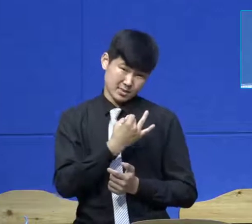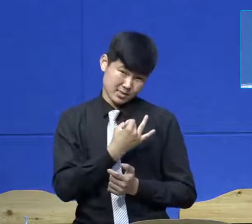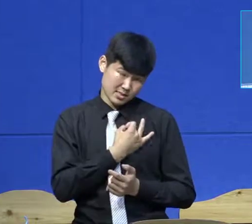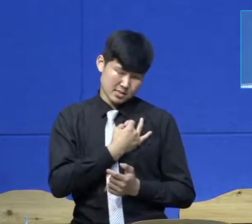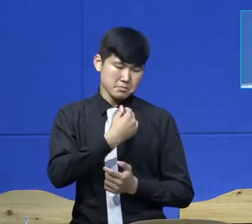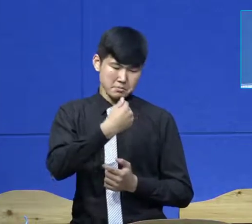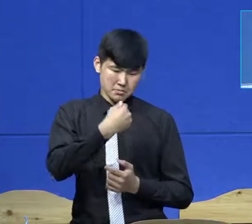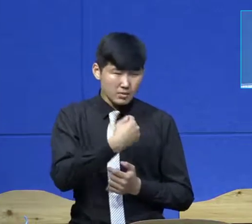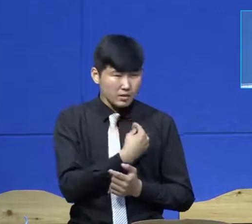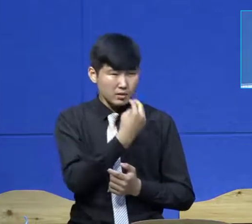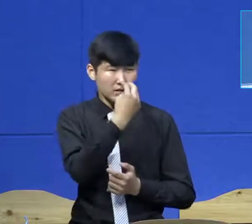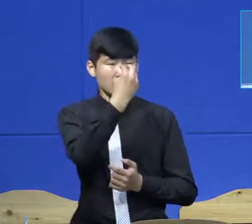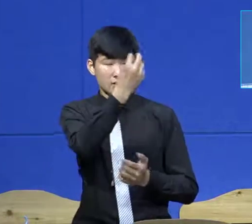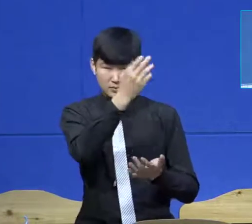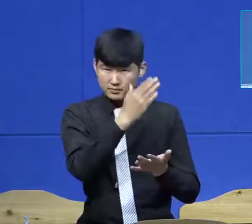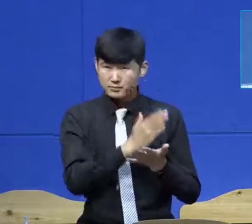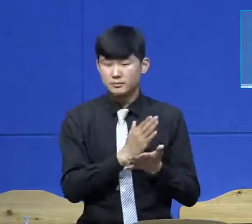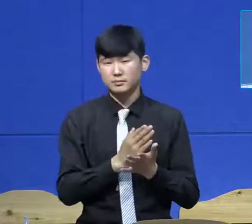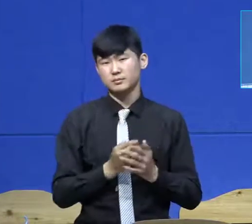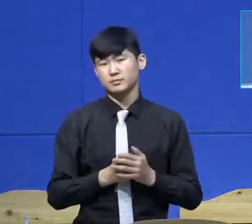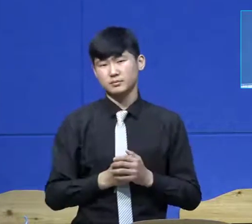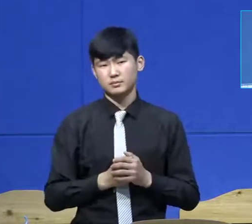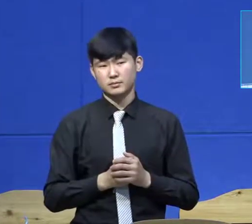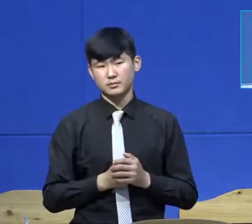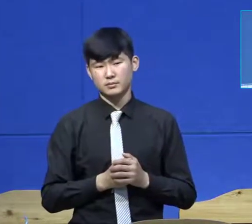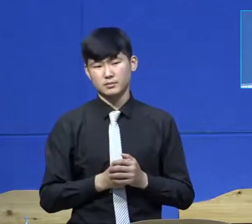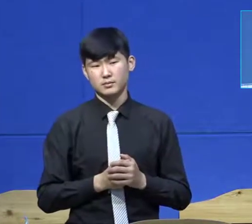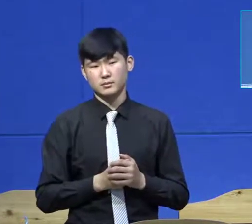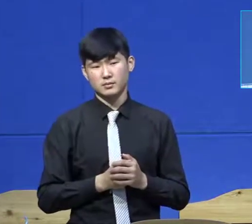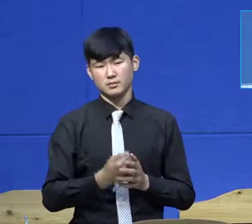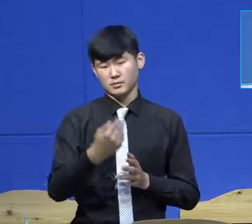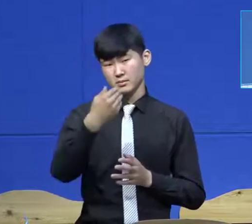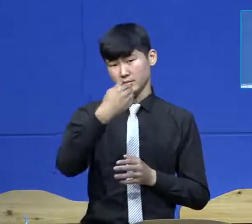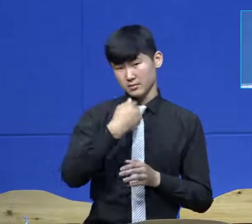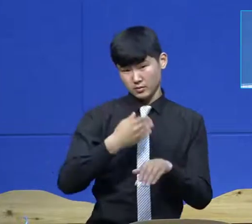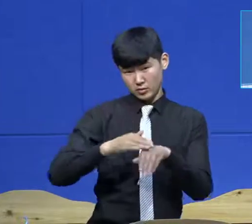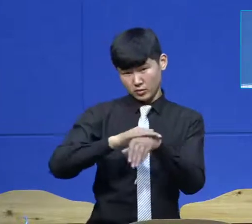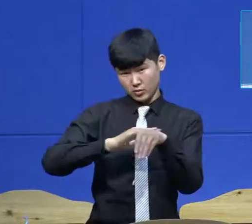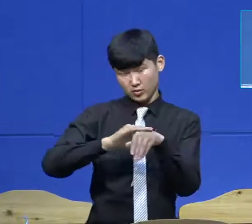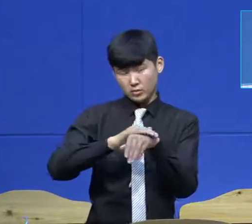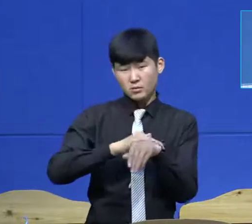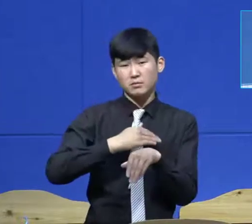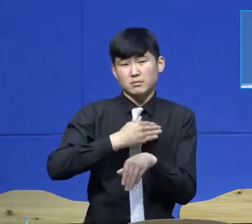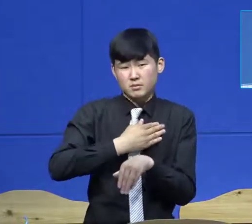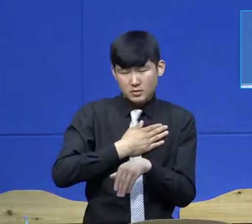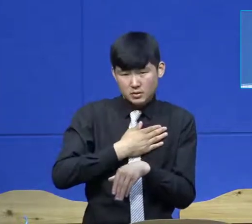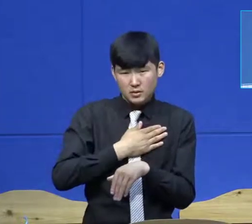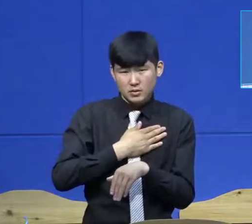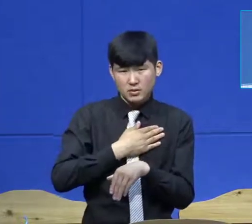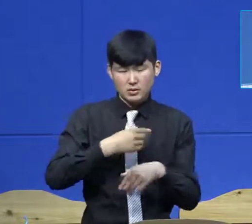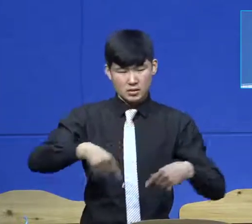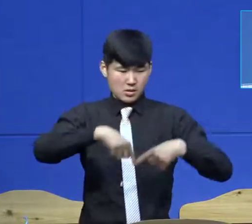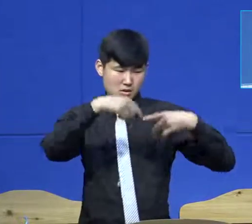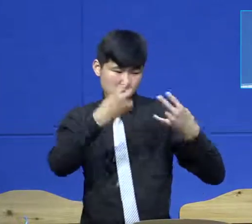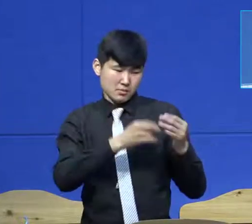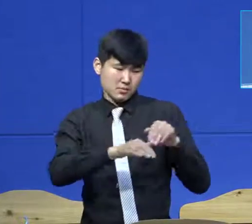этгэлтэйгээр би ширтэн харж байна. Намайг уучлаа миний кими